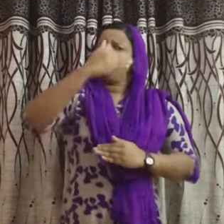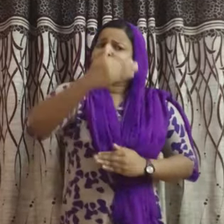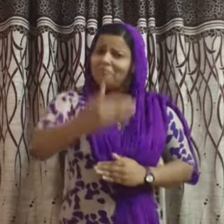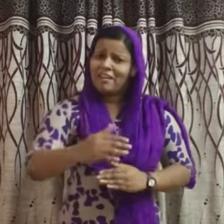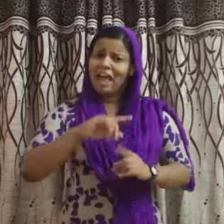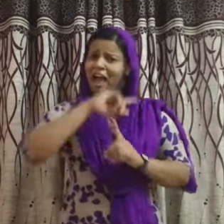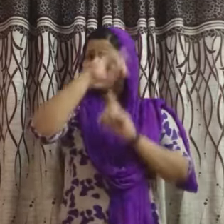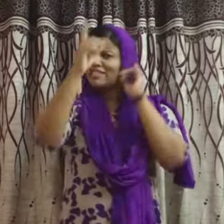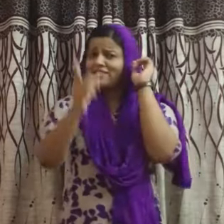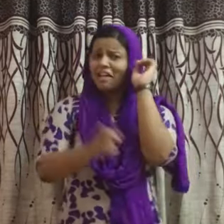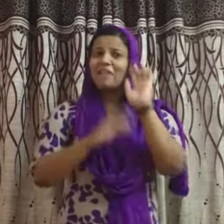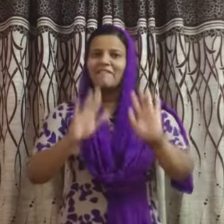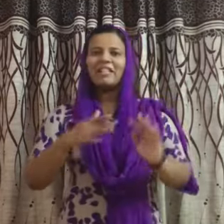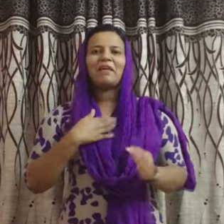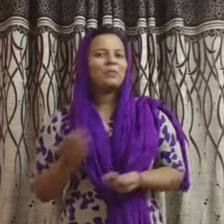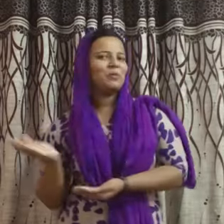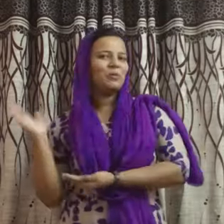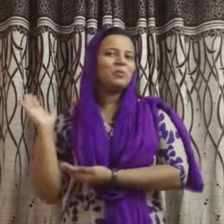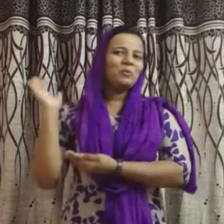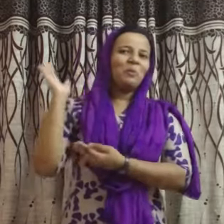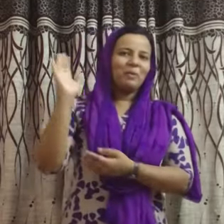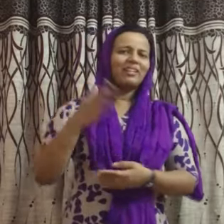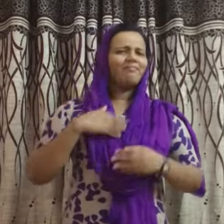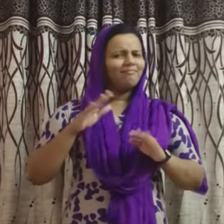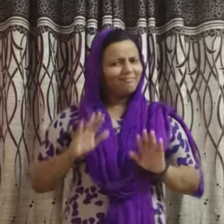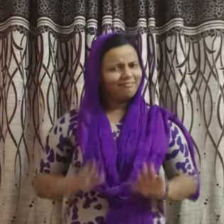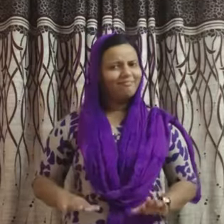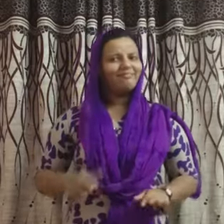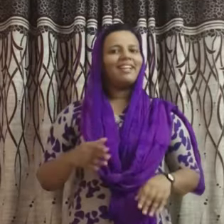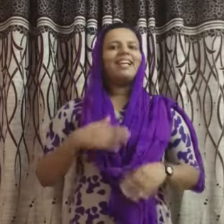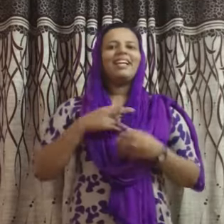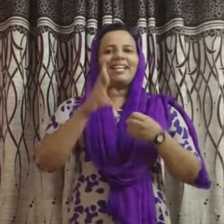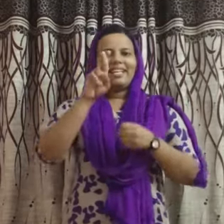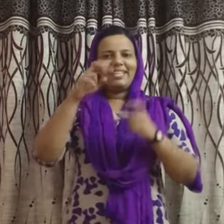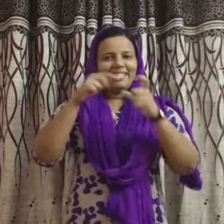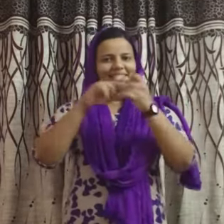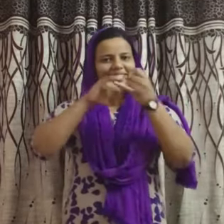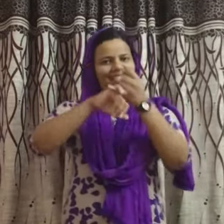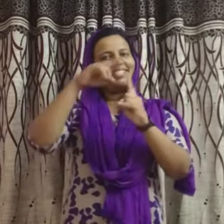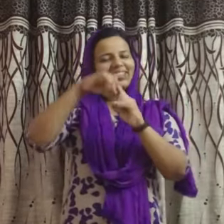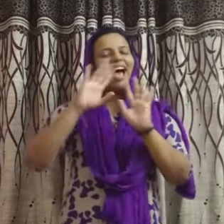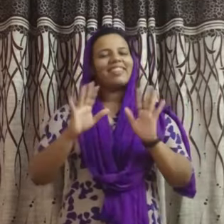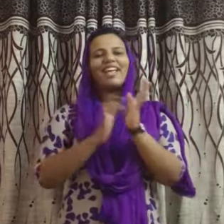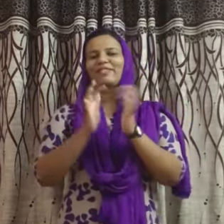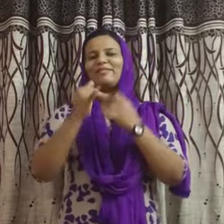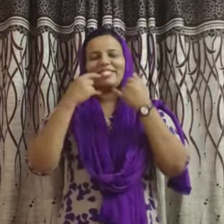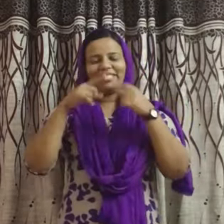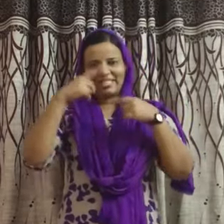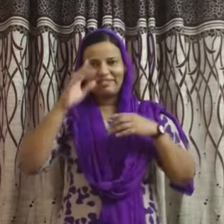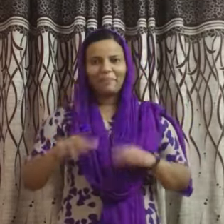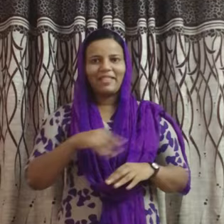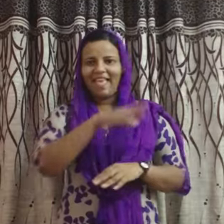എത്തിക്കും. നമ്മളല്ല ചുമക്കുന്നത്, അവനാണ് നമ്മളെ ചുമന്നത്. സോ സിറ്റ് ആൻഡ് റിലാക്സ്, ഇതാണ് ക്രിസ്തീയ ജീവിതം എന്ന് പറയുന്നത് കേട്ടോ. കർത്താവ് നിങ്ങളെ ഈ വചനങ്ങളാൽ ഈ